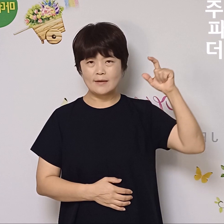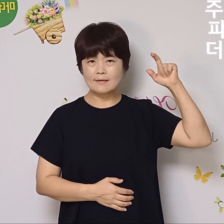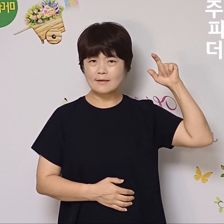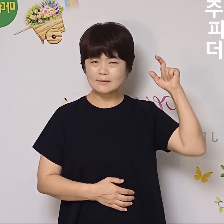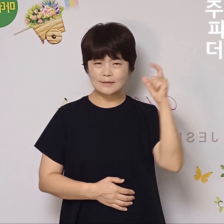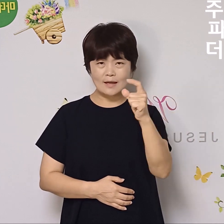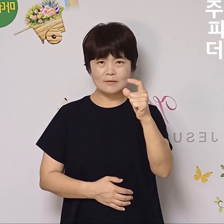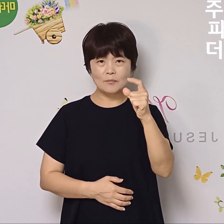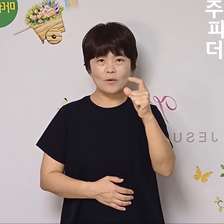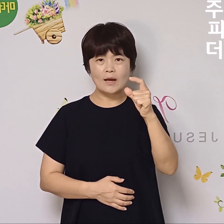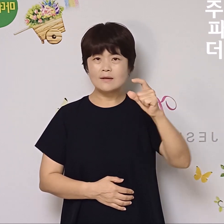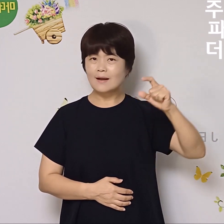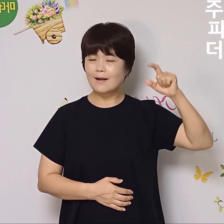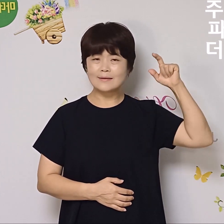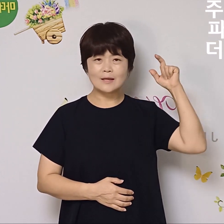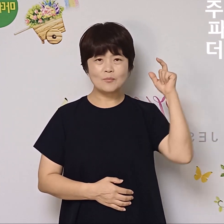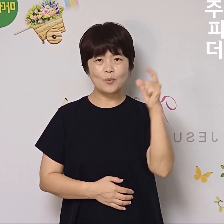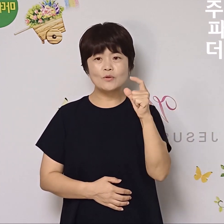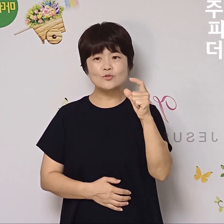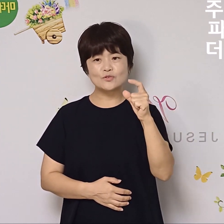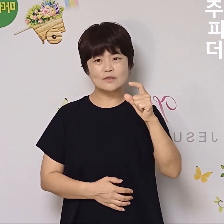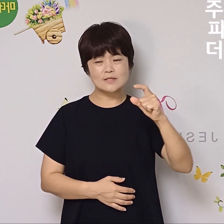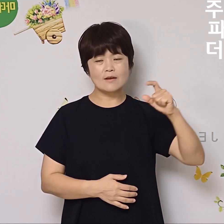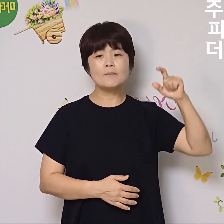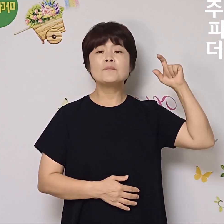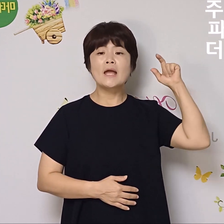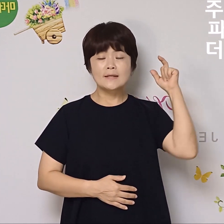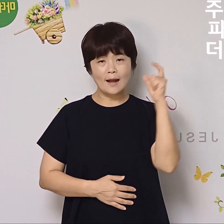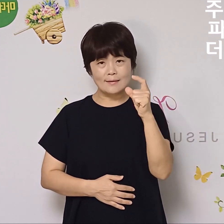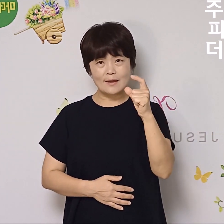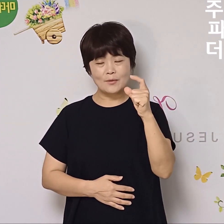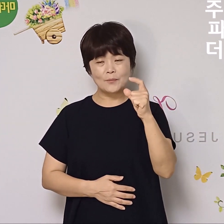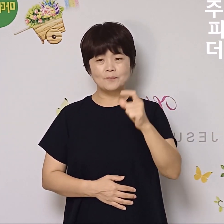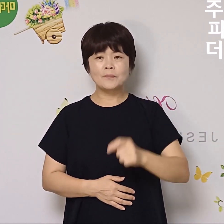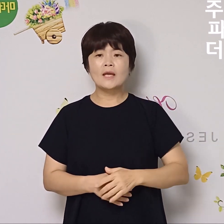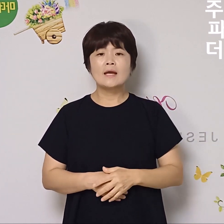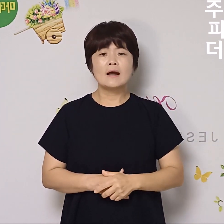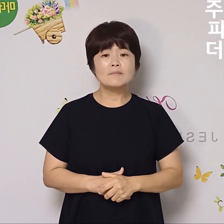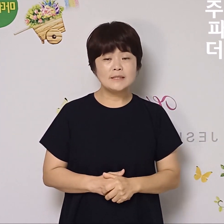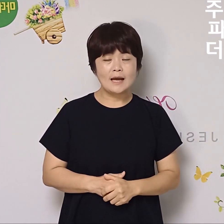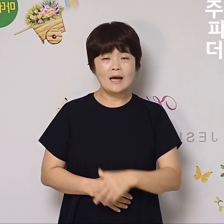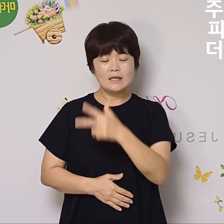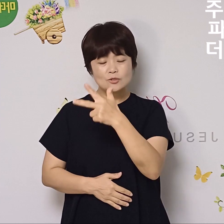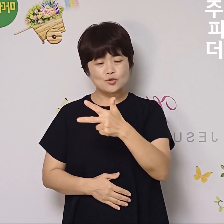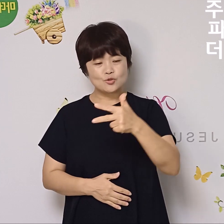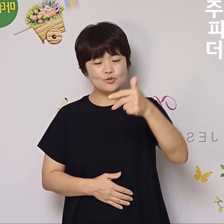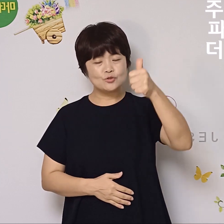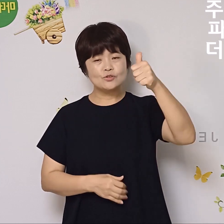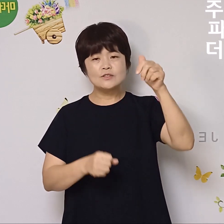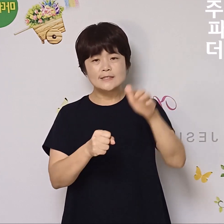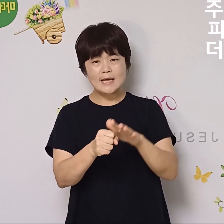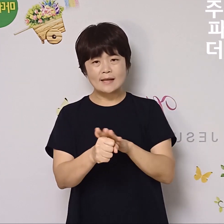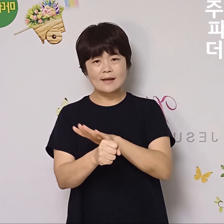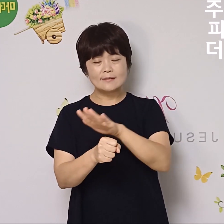약간 뭔가 강하게 보여주는 것처럼 강해요. 합니다. 주